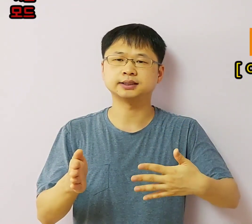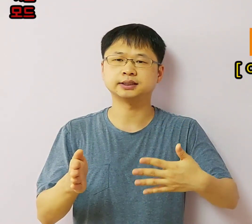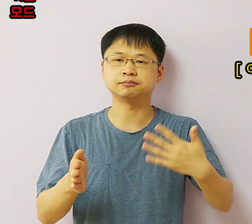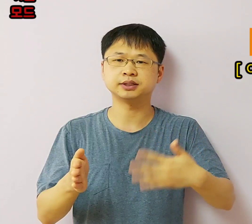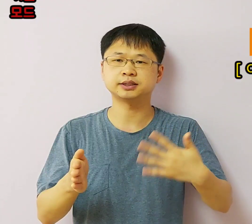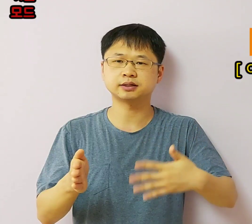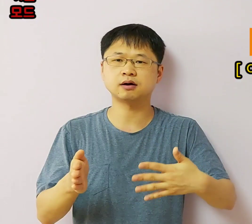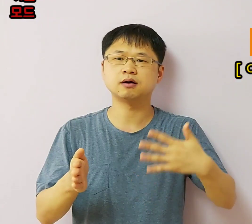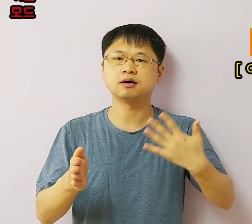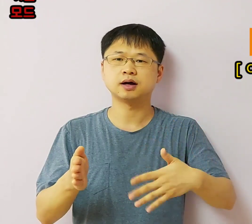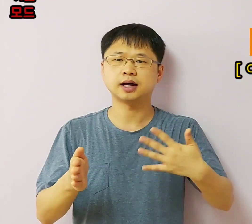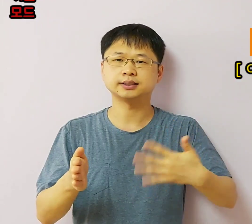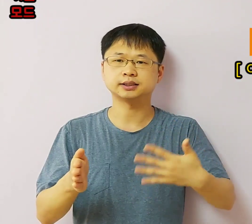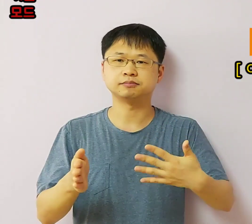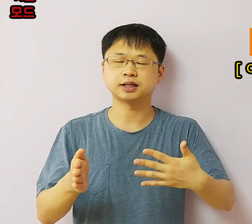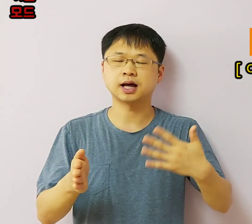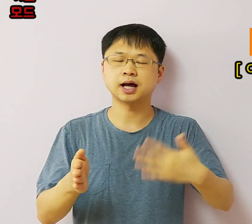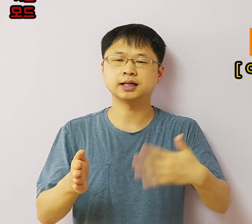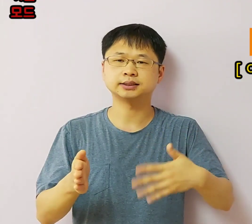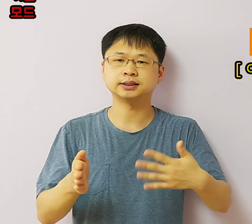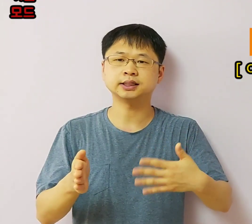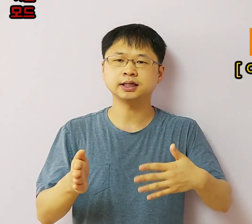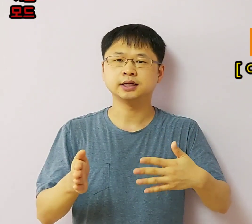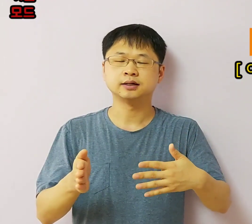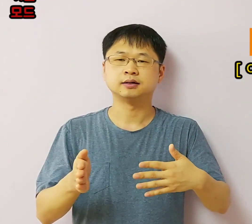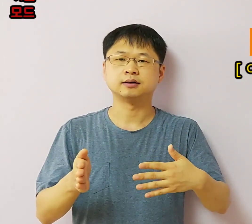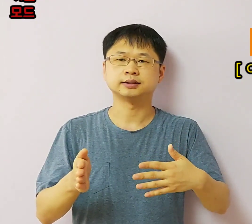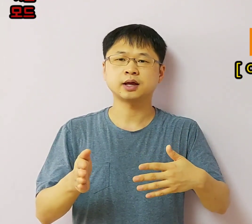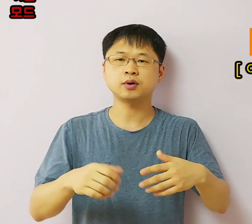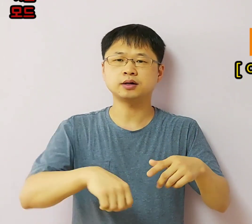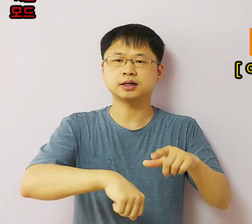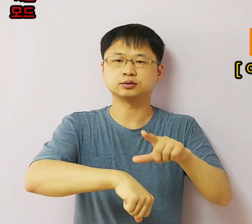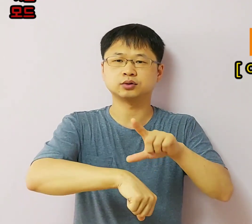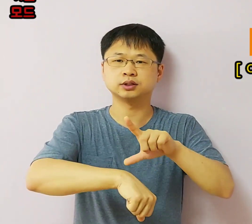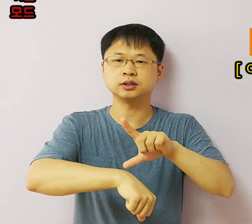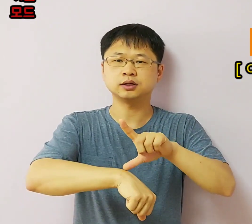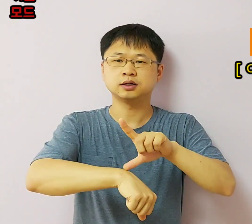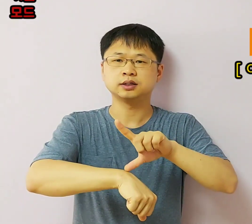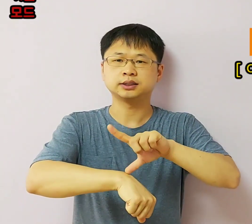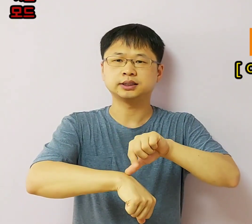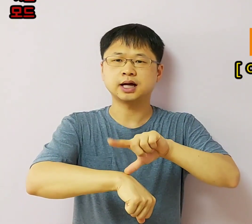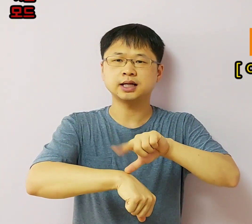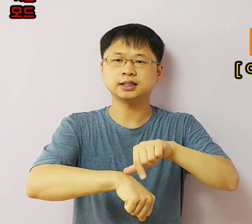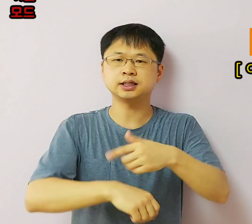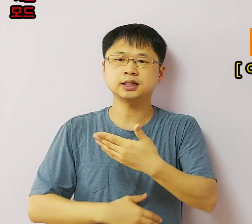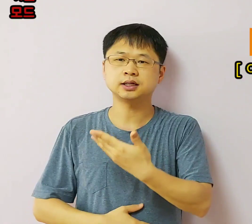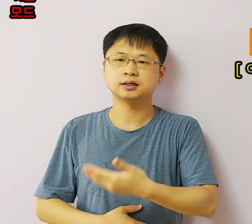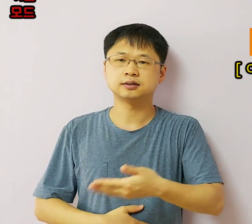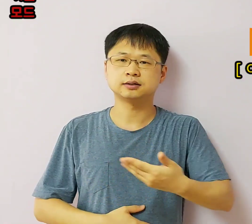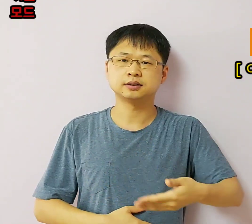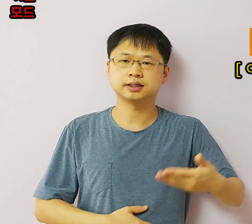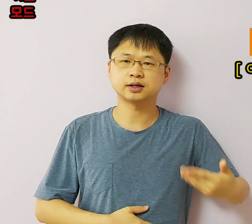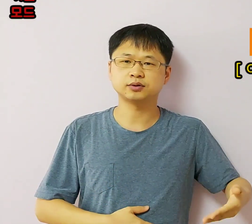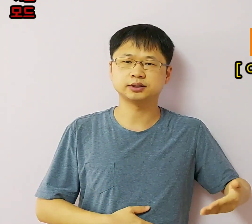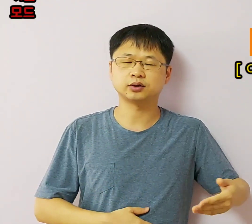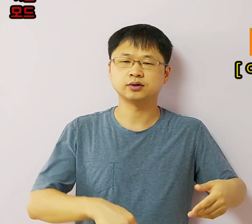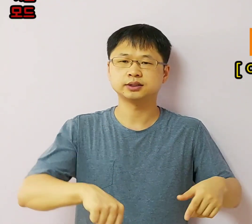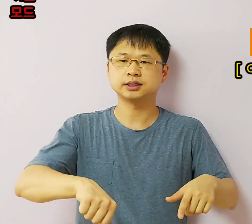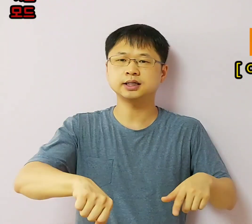아직, 미처, 아직입니다. 아직. 세월이라는 수어는 시간이 흐르는 게 세월이죠.